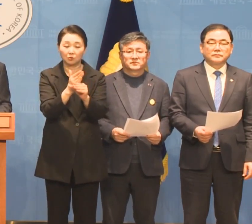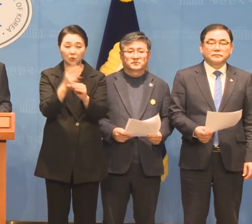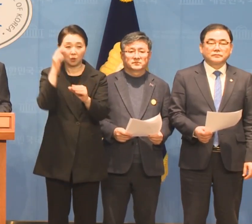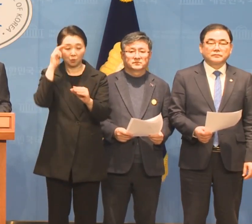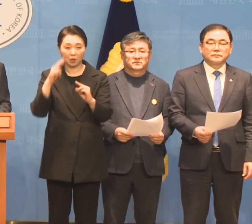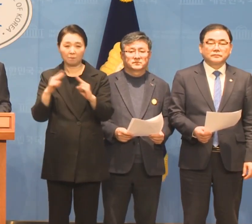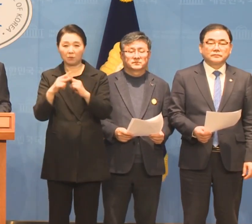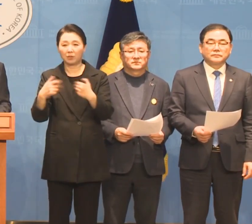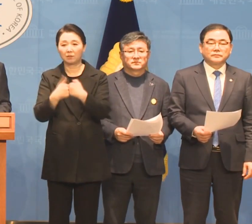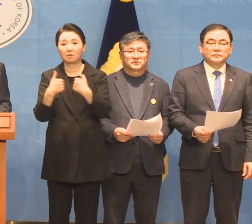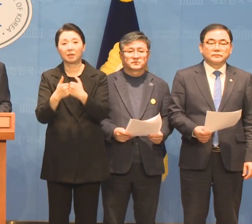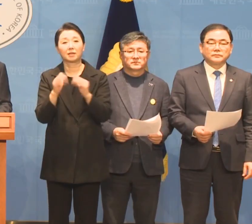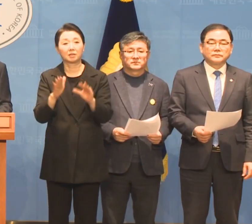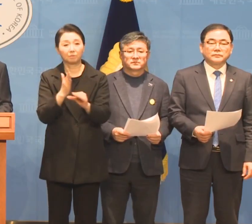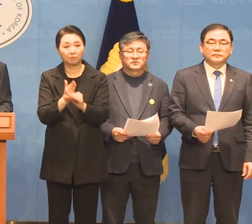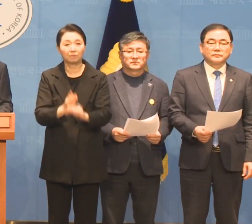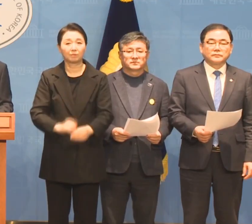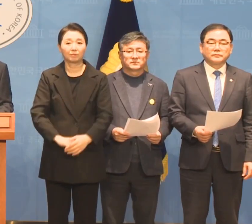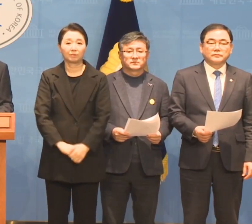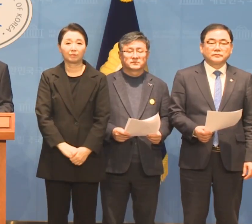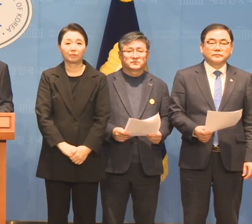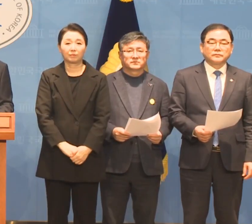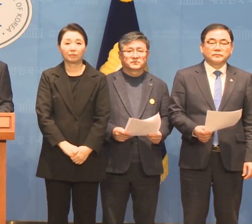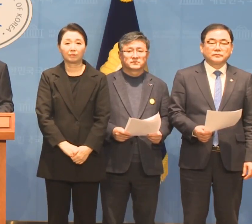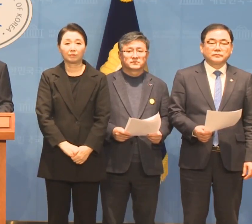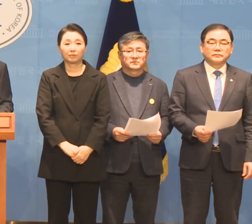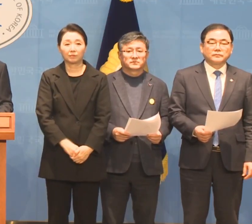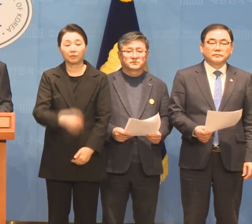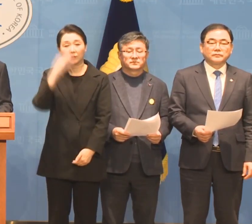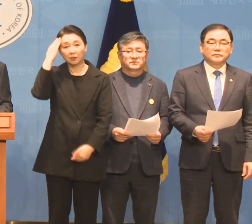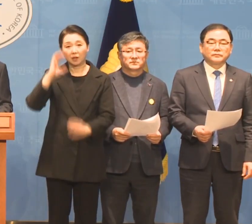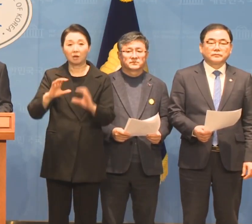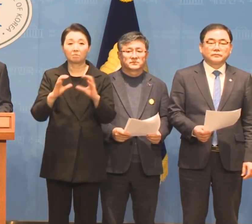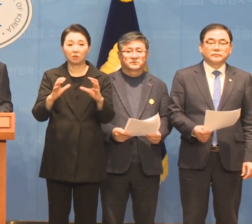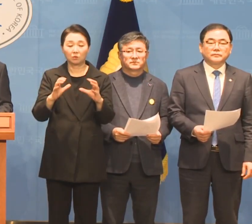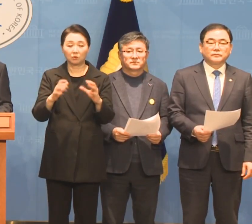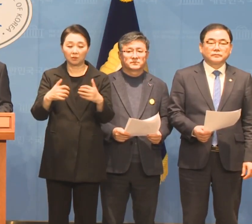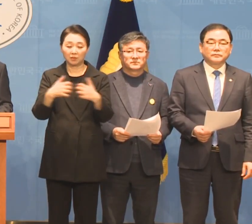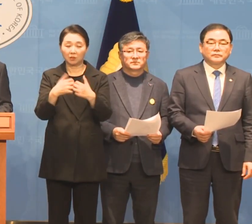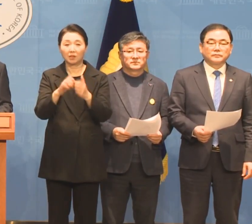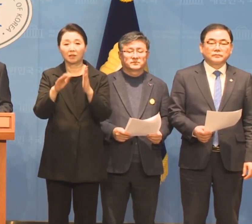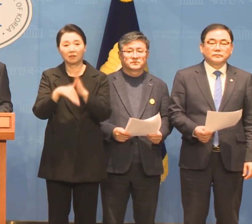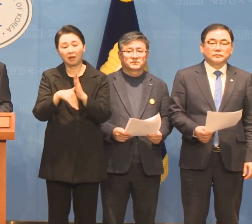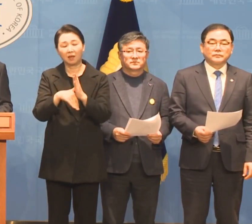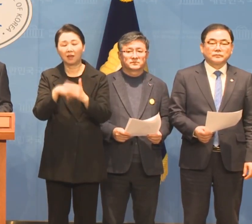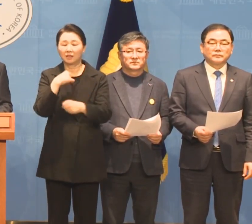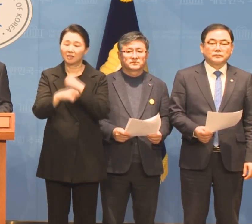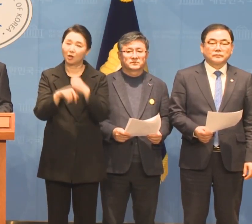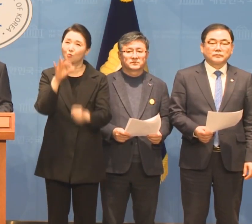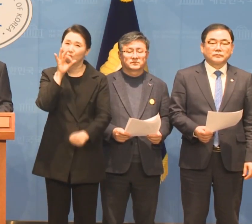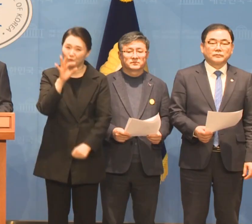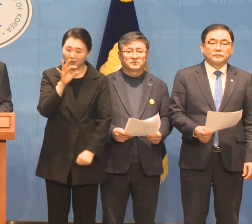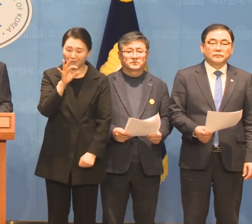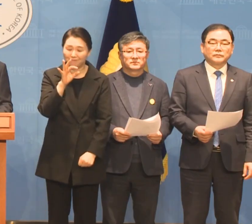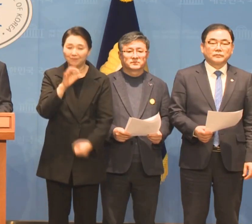반도체 전쟁을 치르고 있는 이 상황인데, 우리 대한민국도 그 전쟁에서 자유로울 수 없는 거 아니겠습니까?